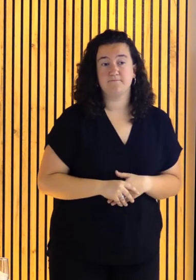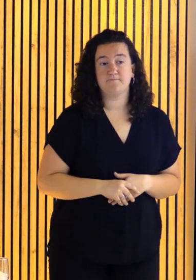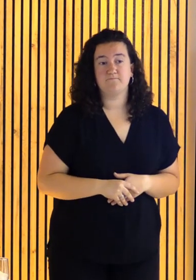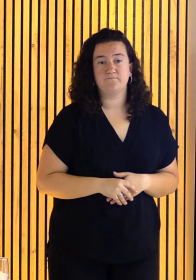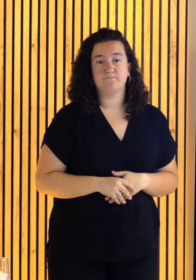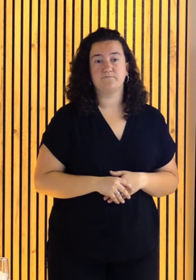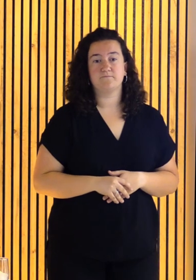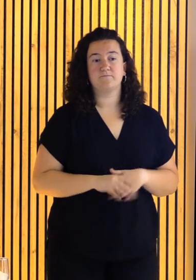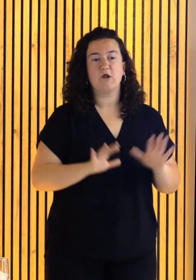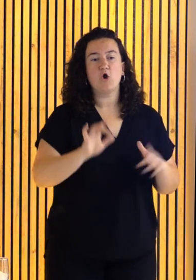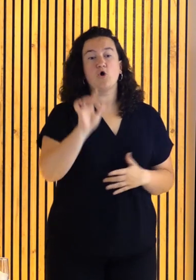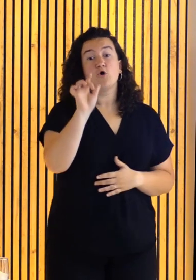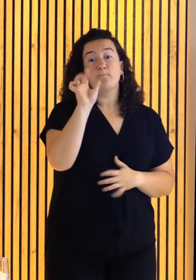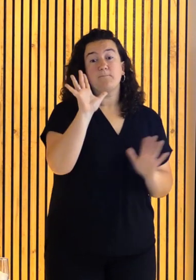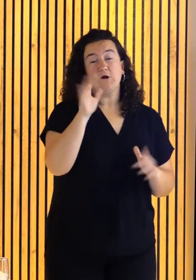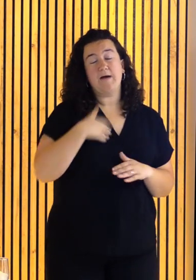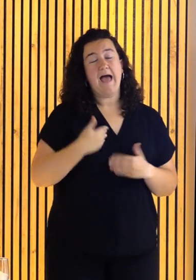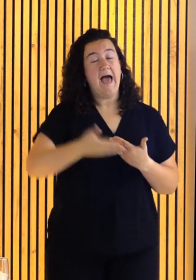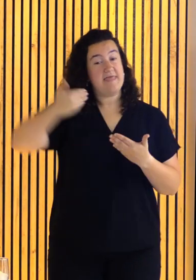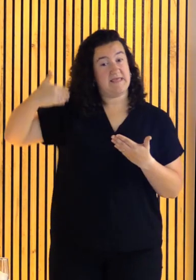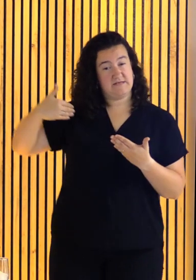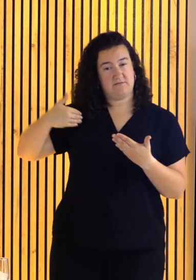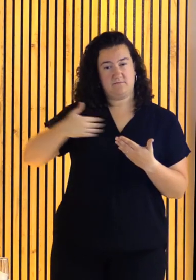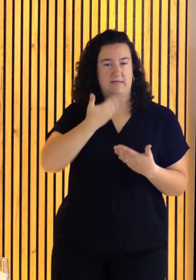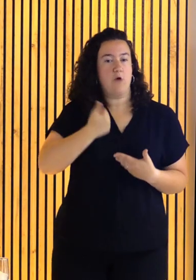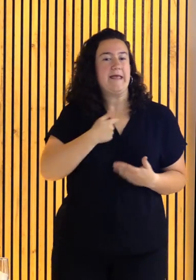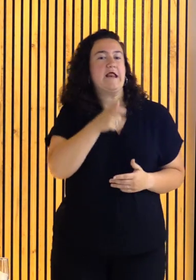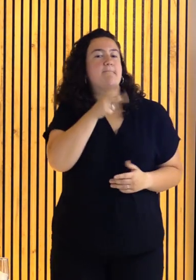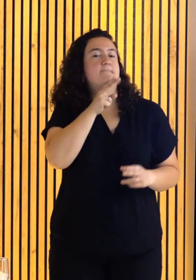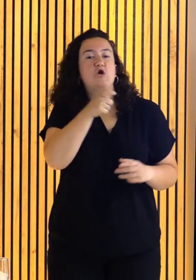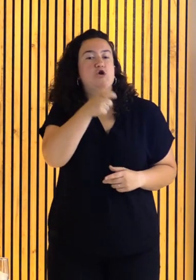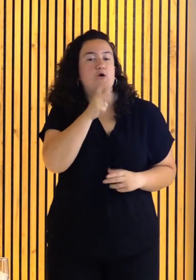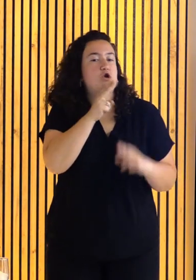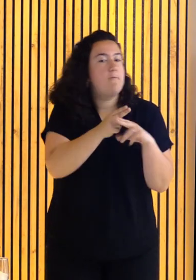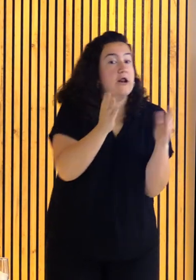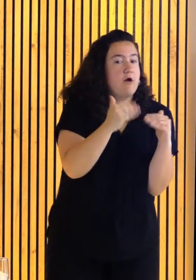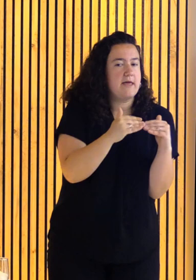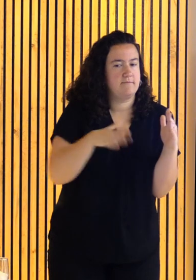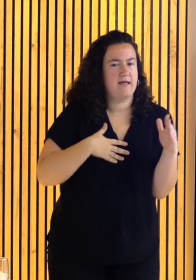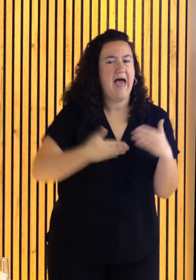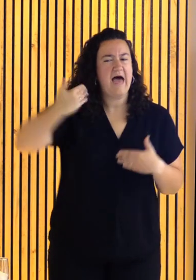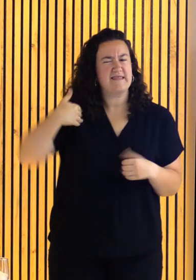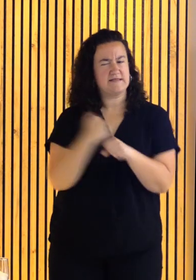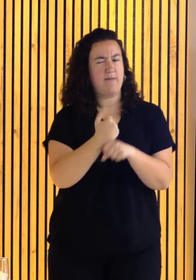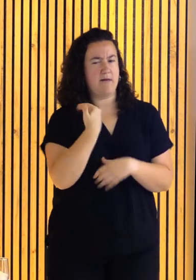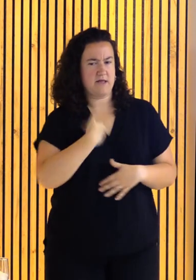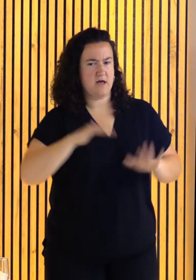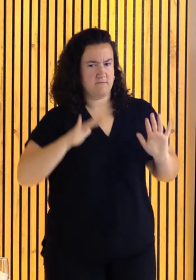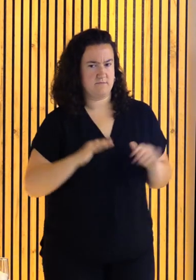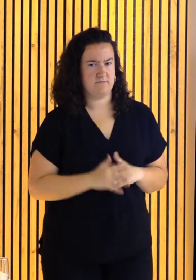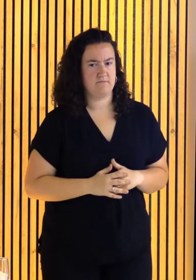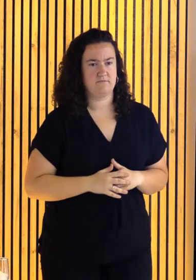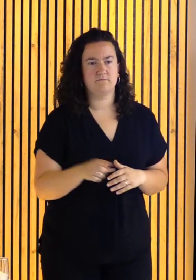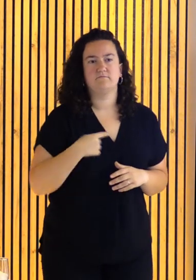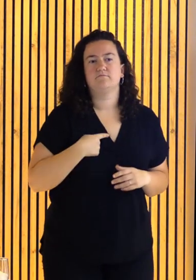kontzeptu honek haren lanketa bueno, aspaldikoa da, edo bueno, gizartea historiaren une askotan